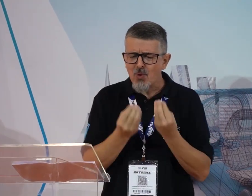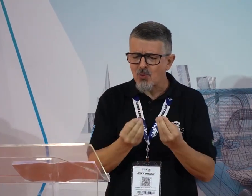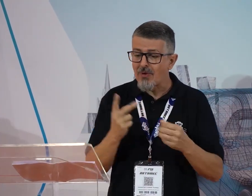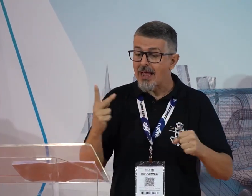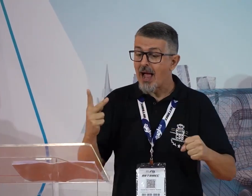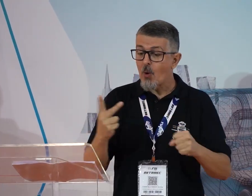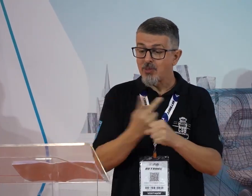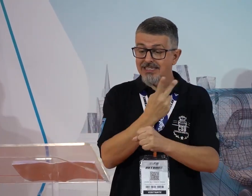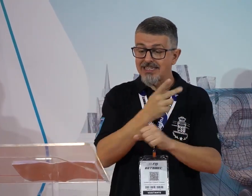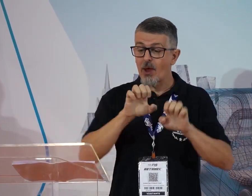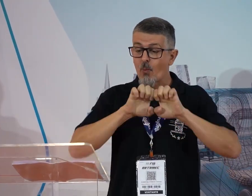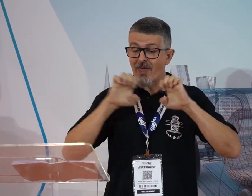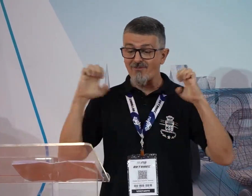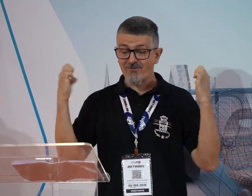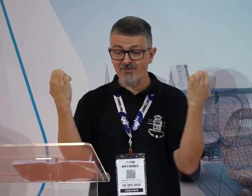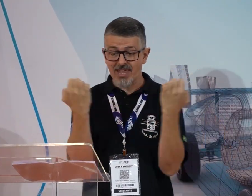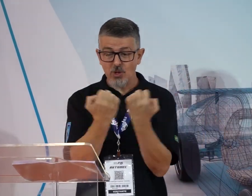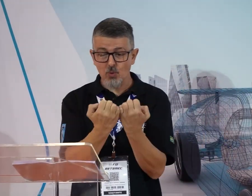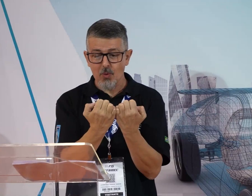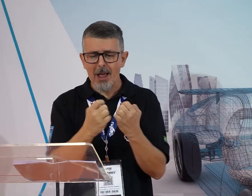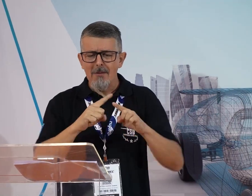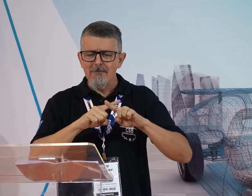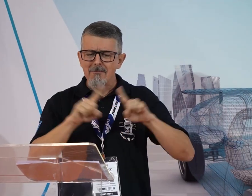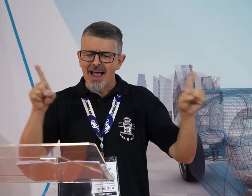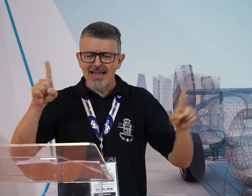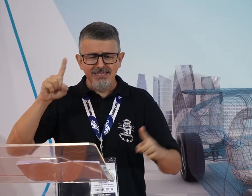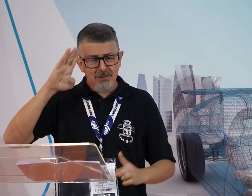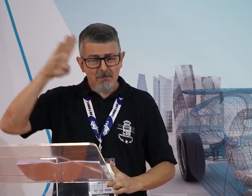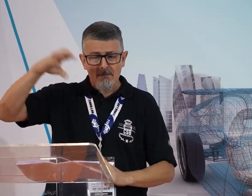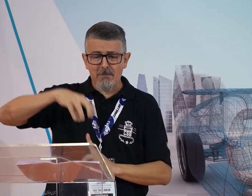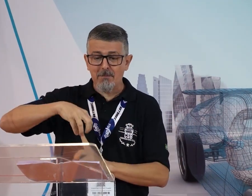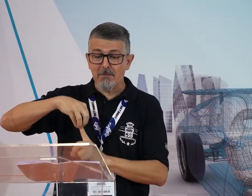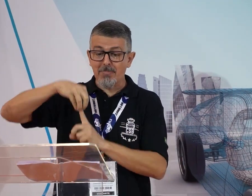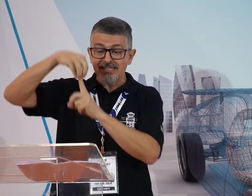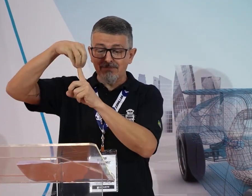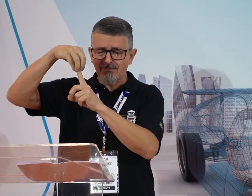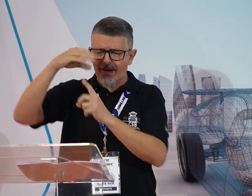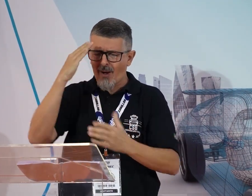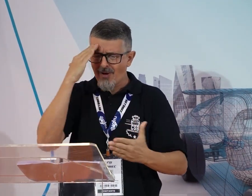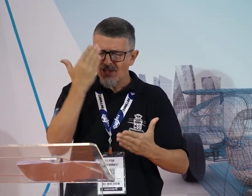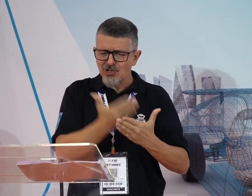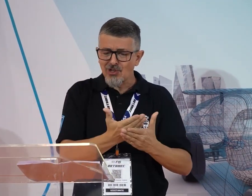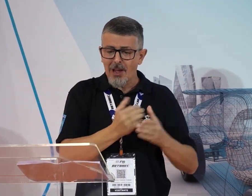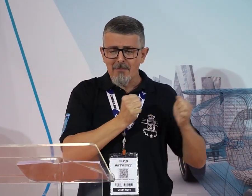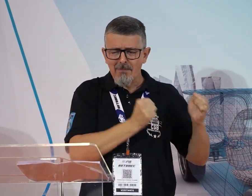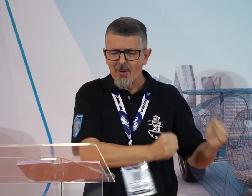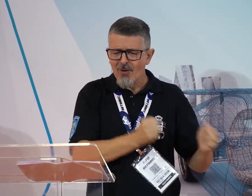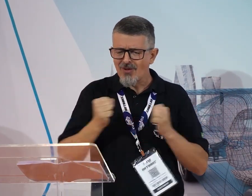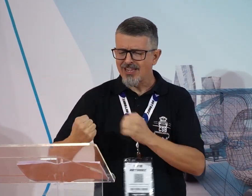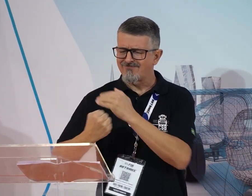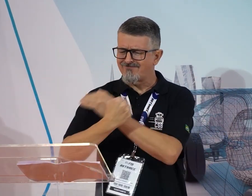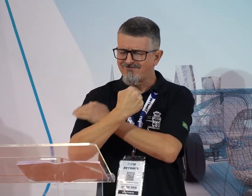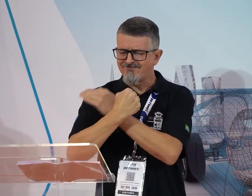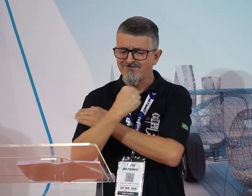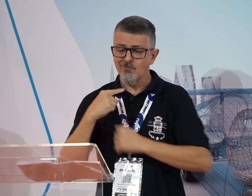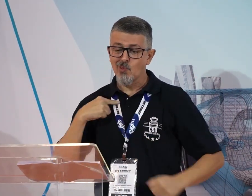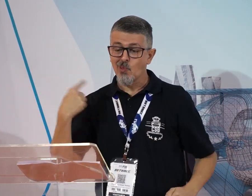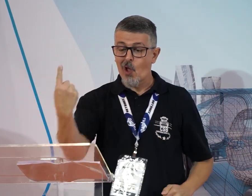eu vou agradecer algumas pessoas que trabalharam nessa palestra e acreditaram no